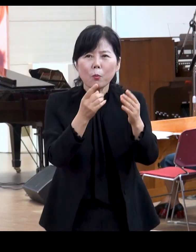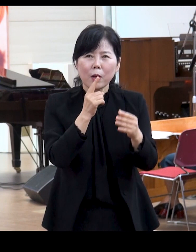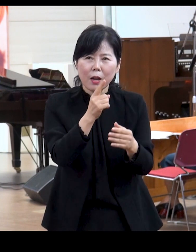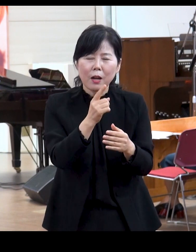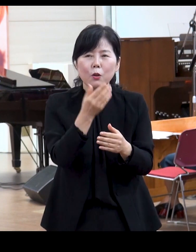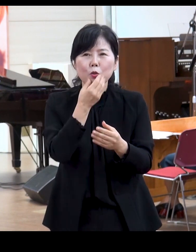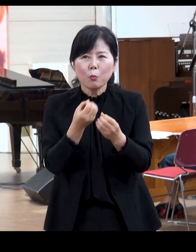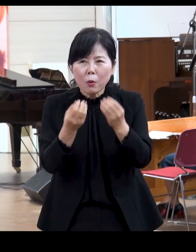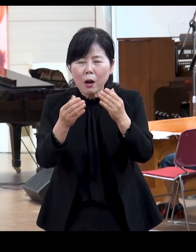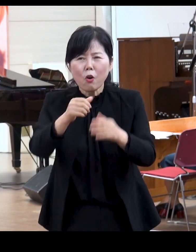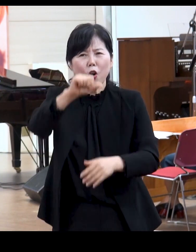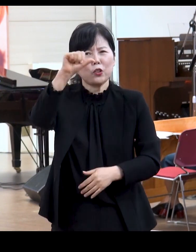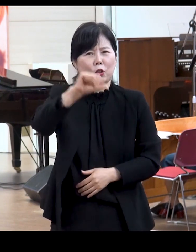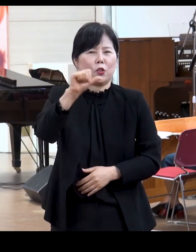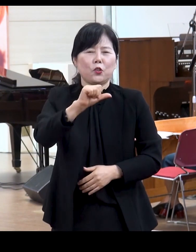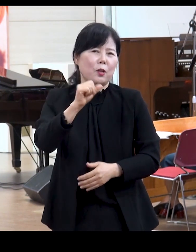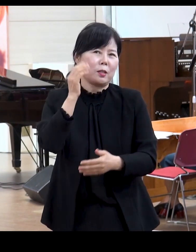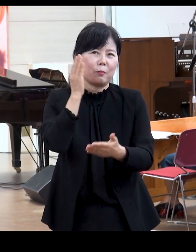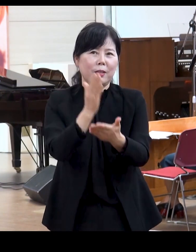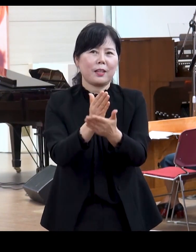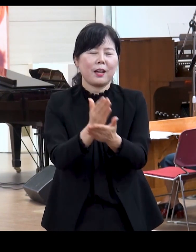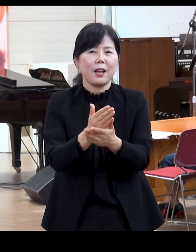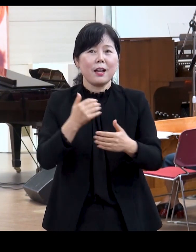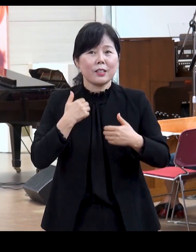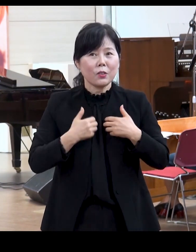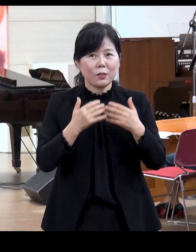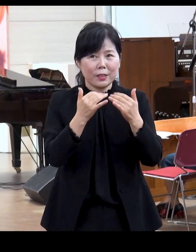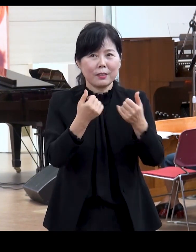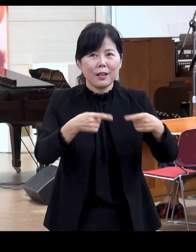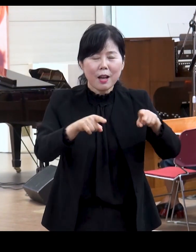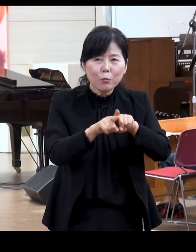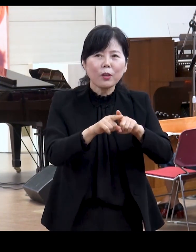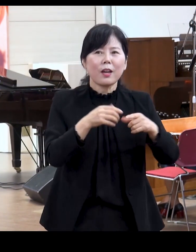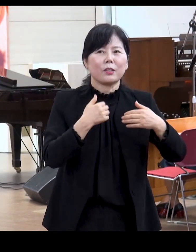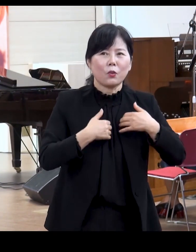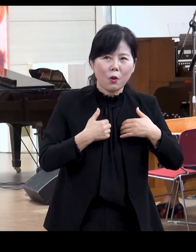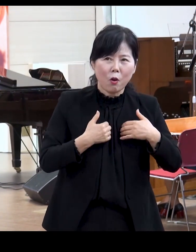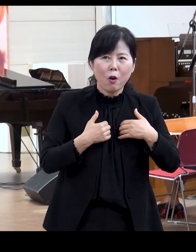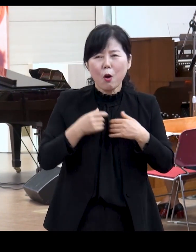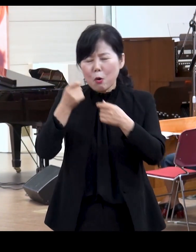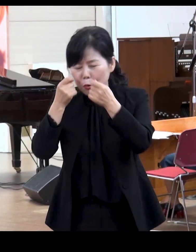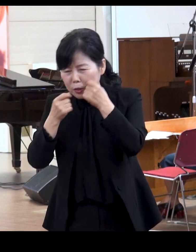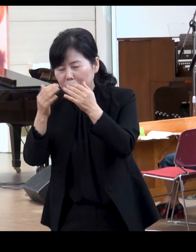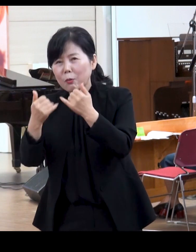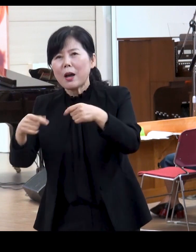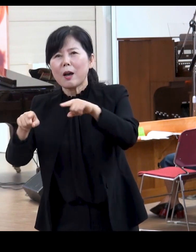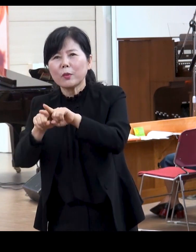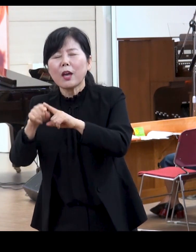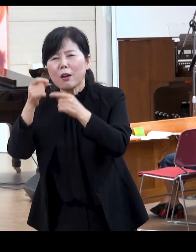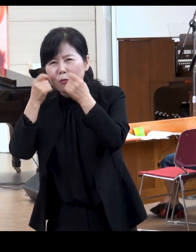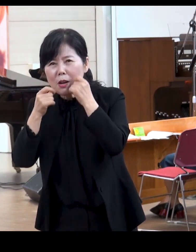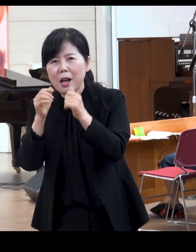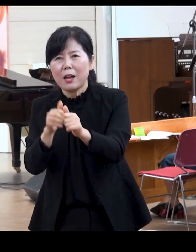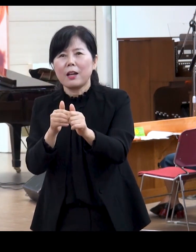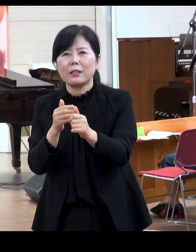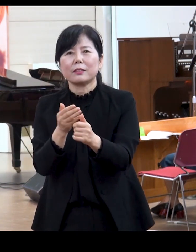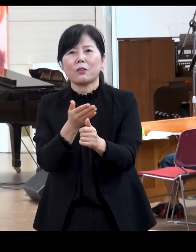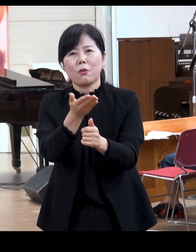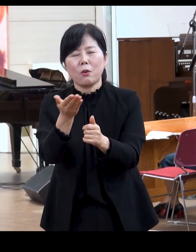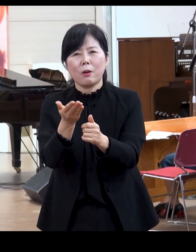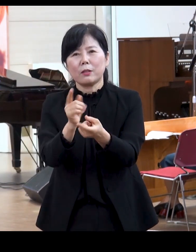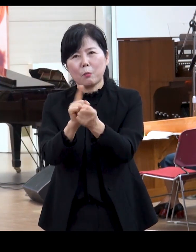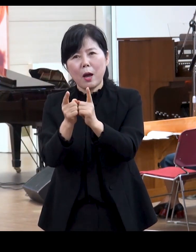축복하라. 축복하고 저주하지 말라. 즐거워하는 자들과 함께 즐거워하고 우는 자들과 함께